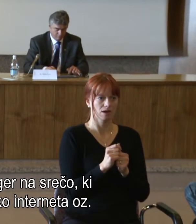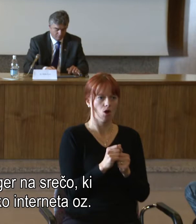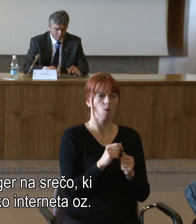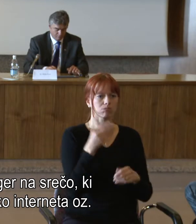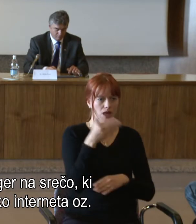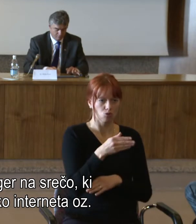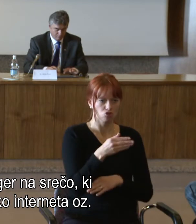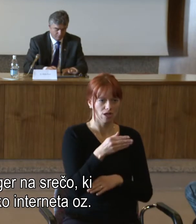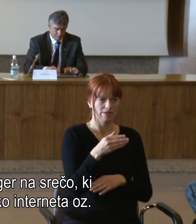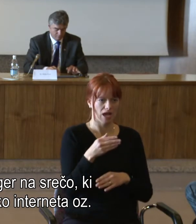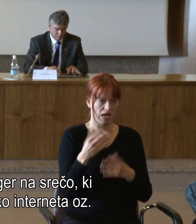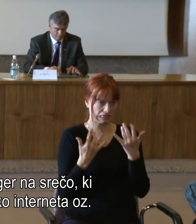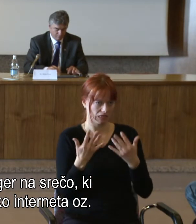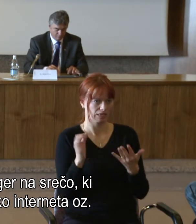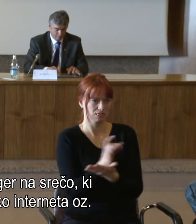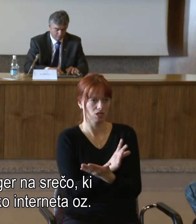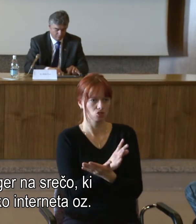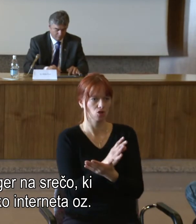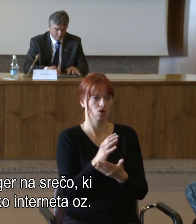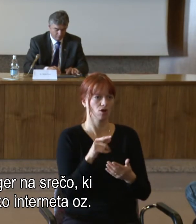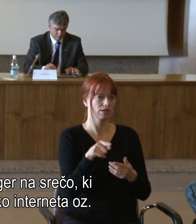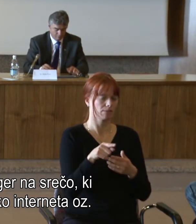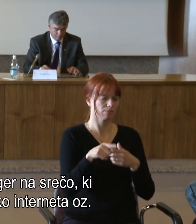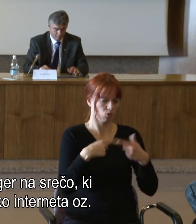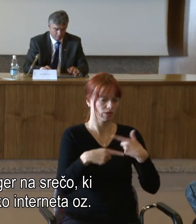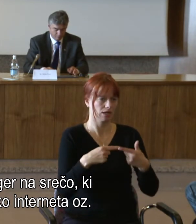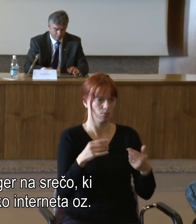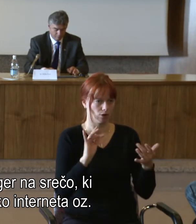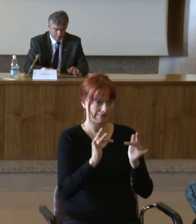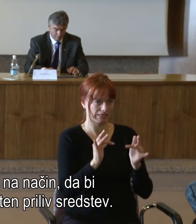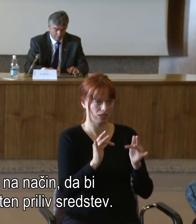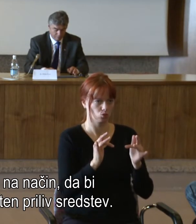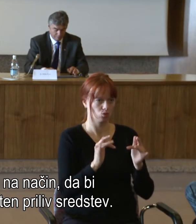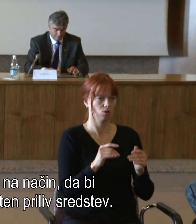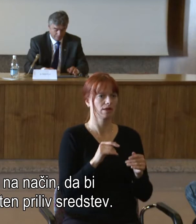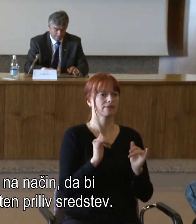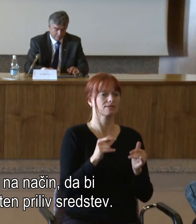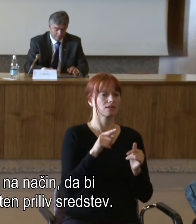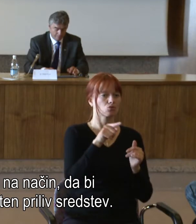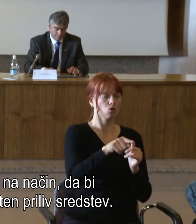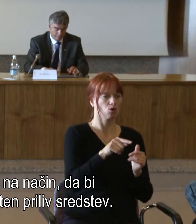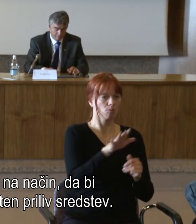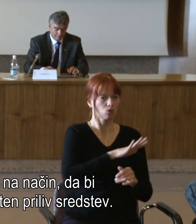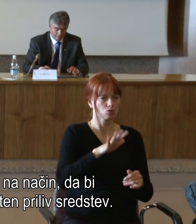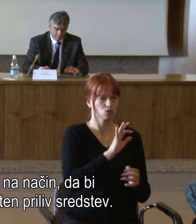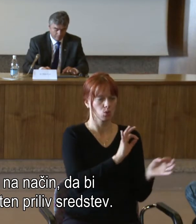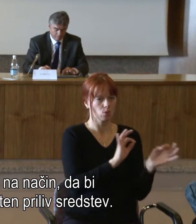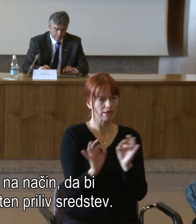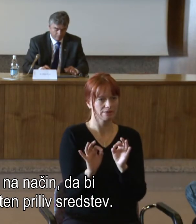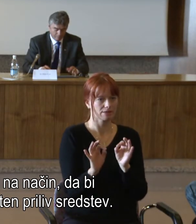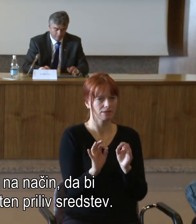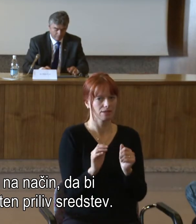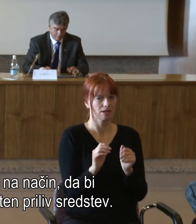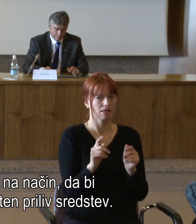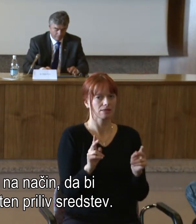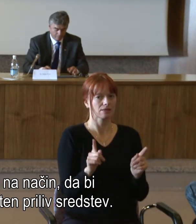obdavčenja iger na srečo, ki potekajo po internetu, oziroma da se to področje uredi na tak način, da bi dosegli